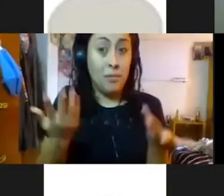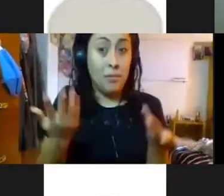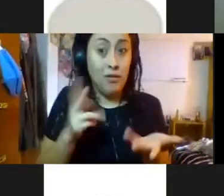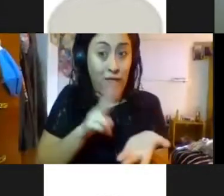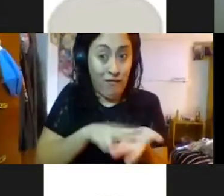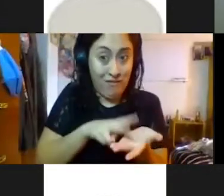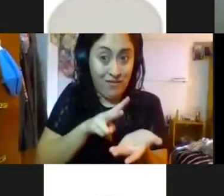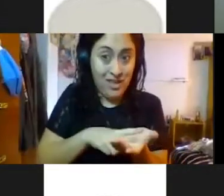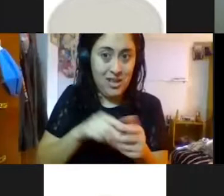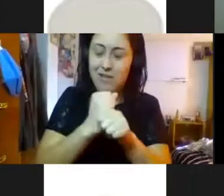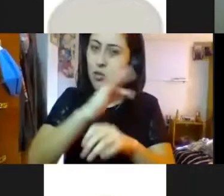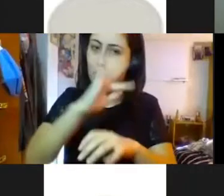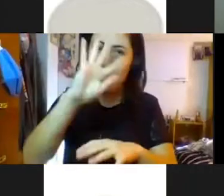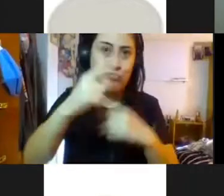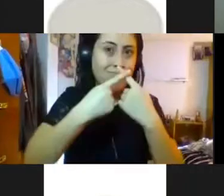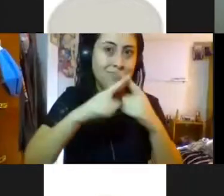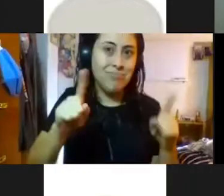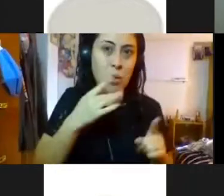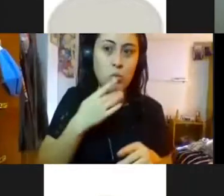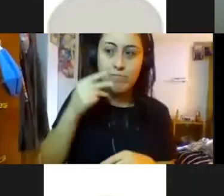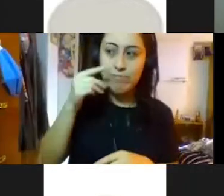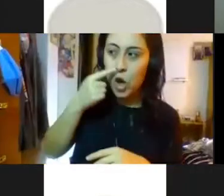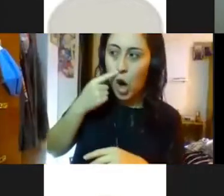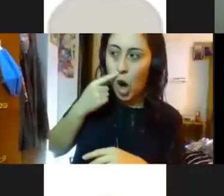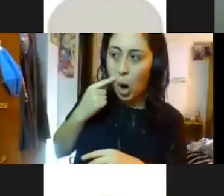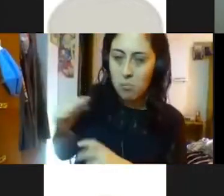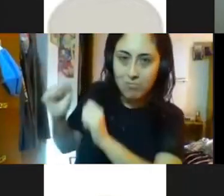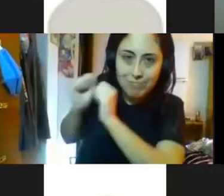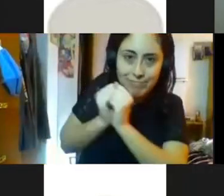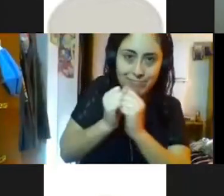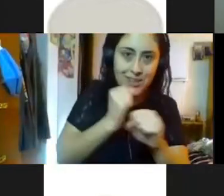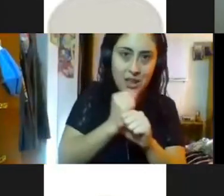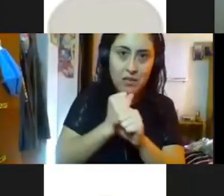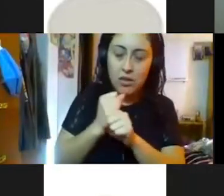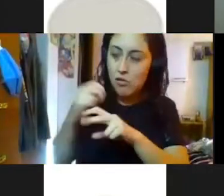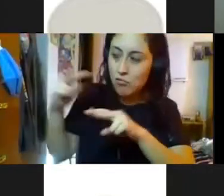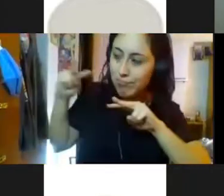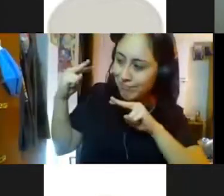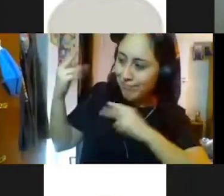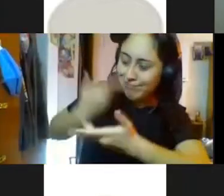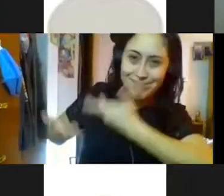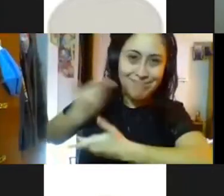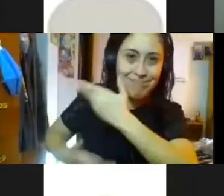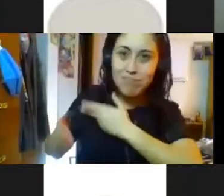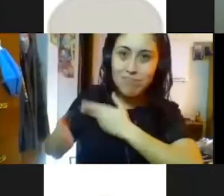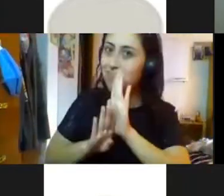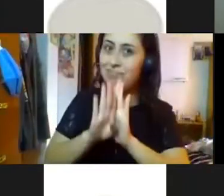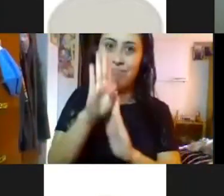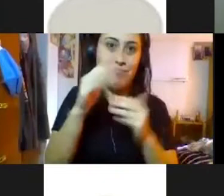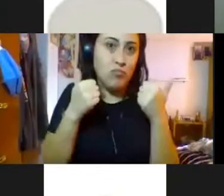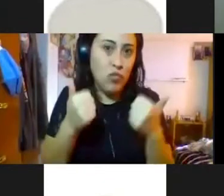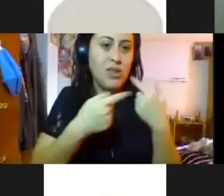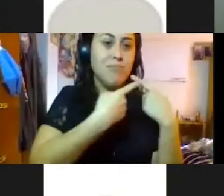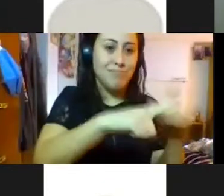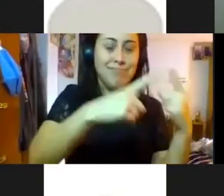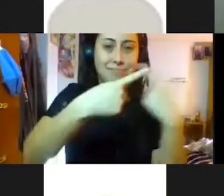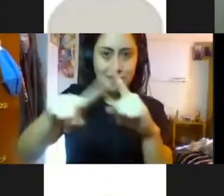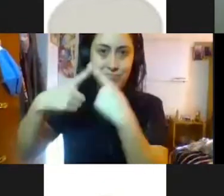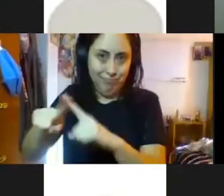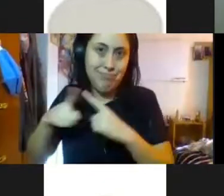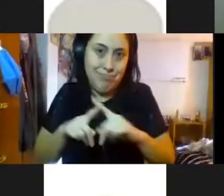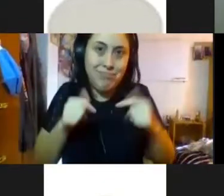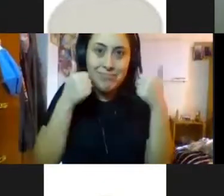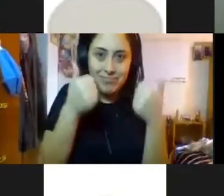cambia muchísimo, es un aporte muy importante que podamos ser diversos en la entrega de